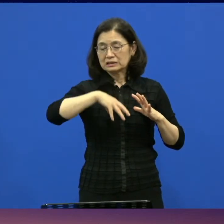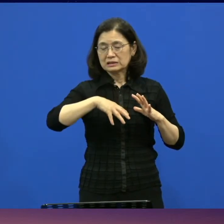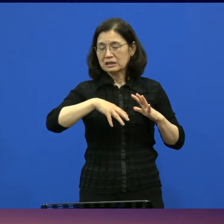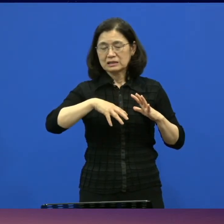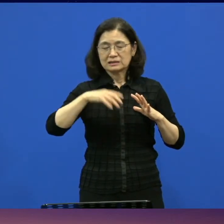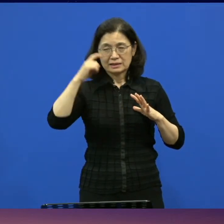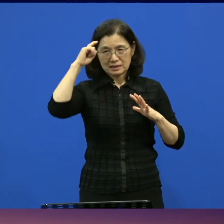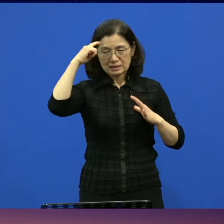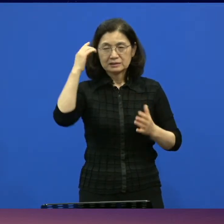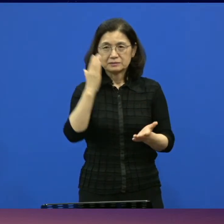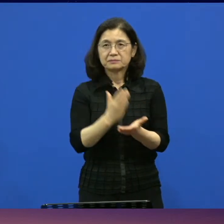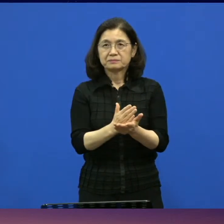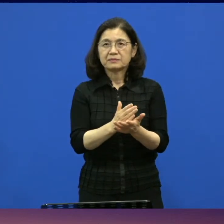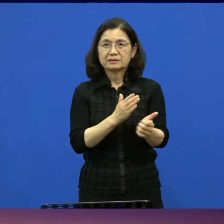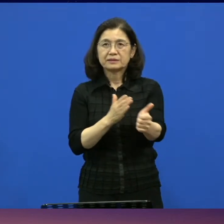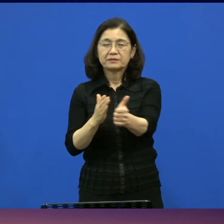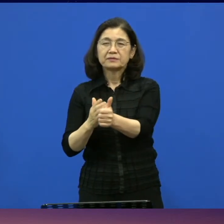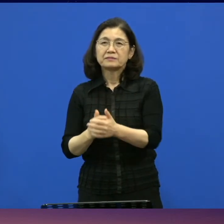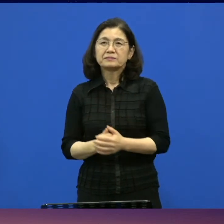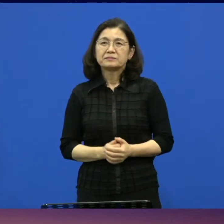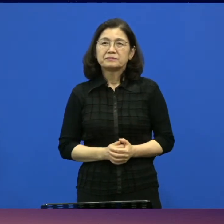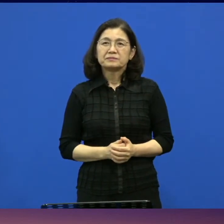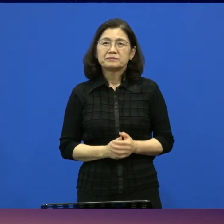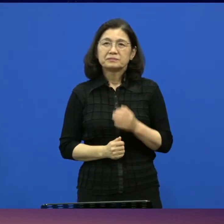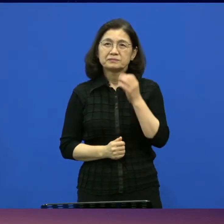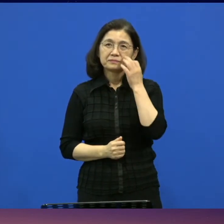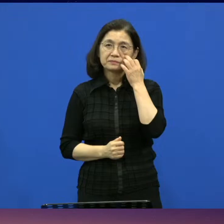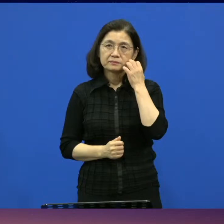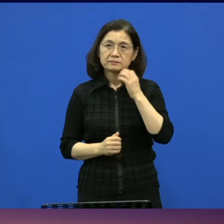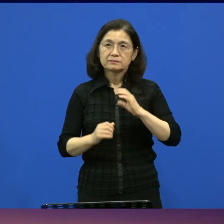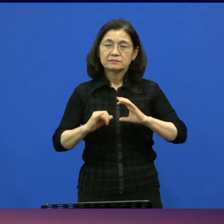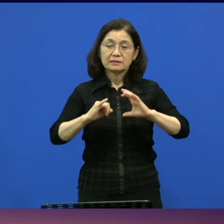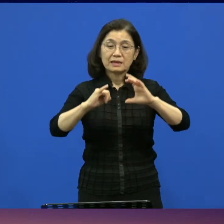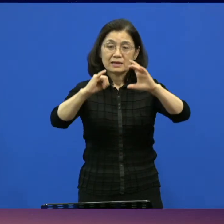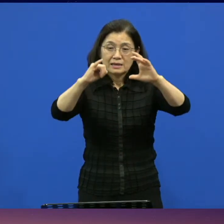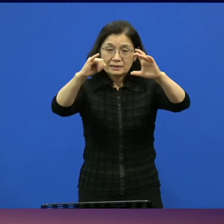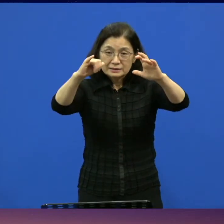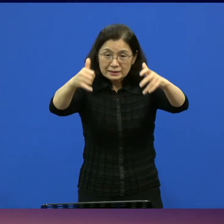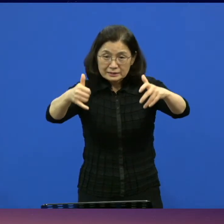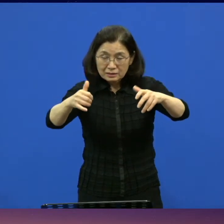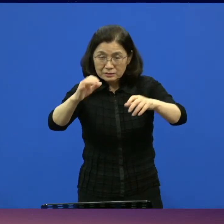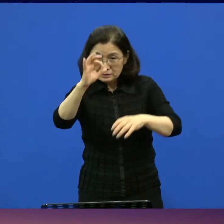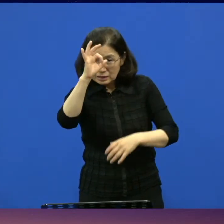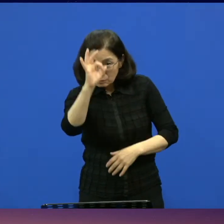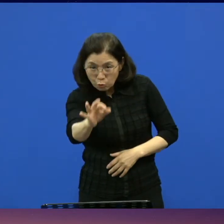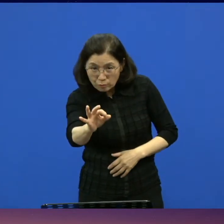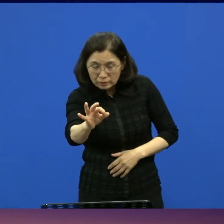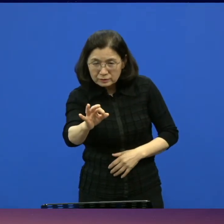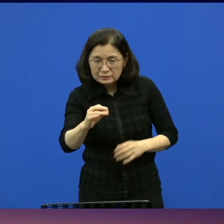세상을 보세요, 여러분. 자랑을 만들어가는 게 자기 인생이에요.